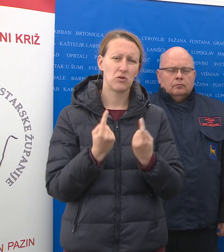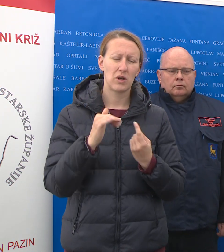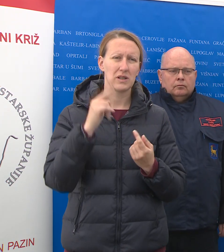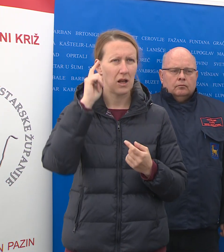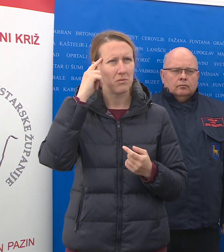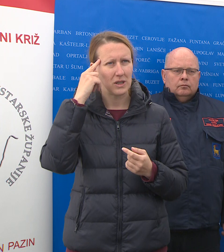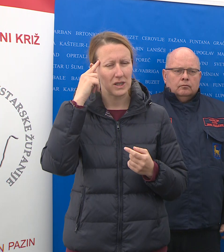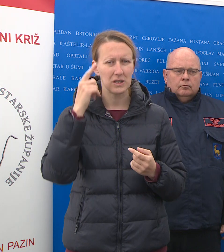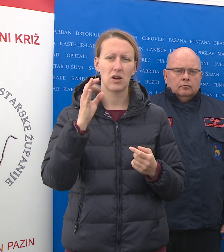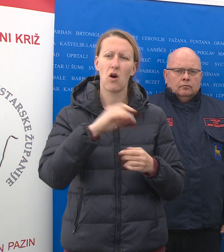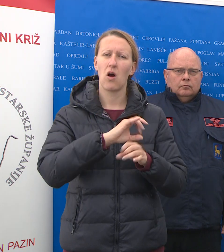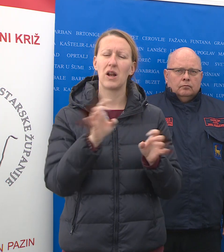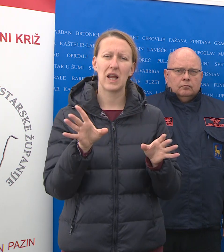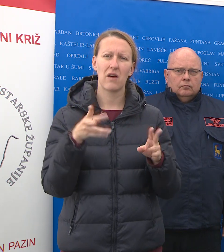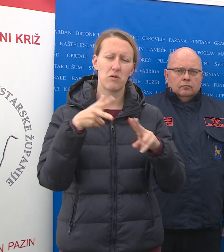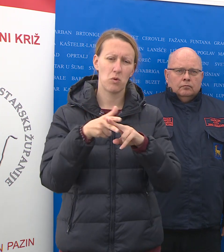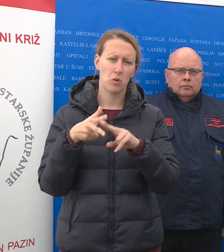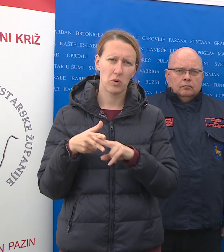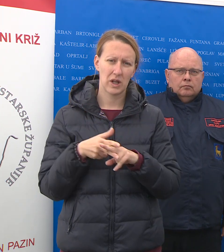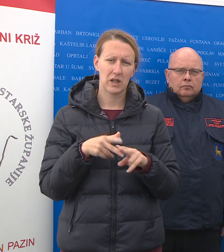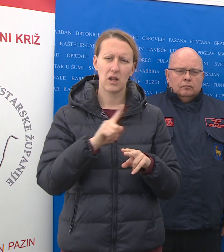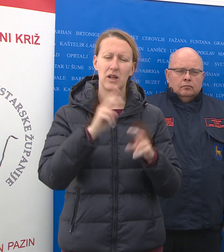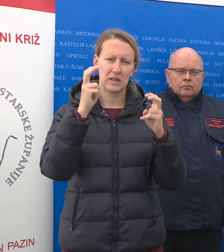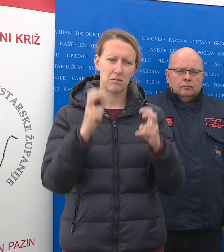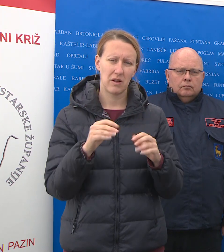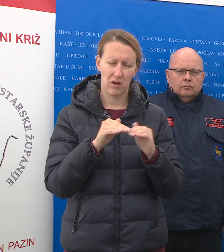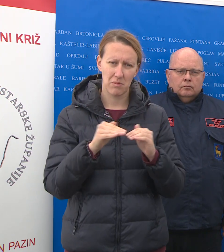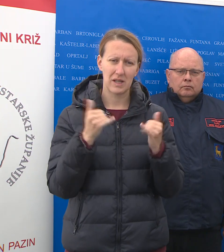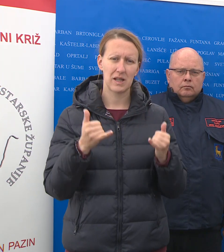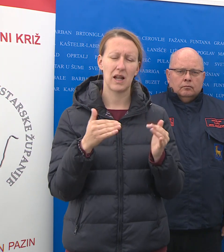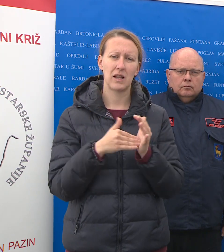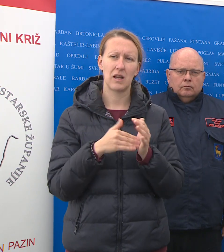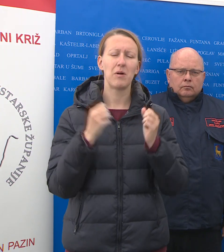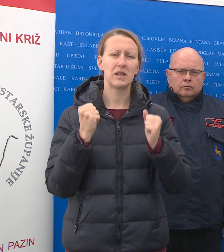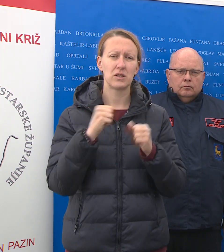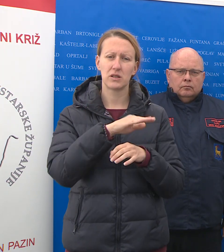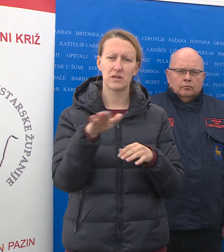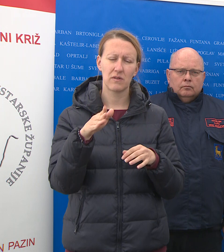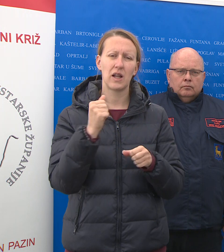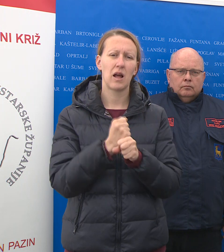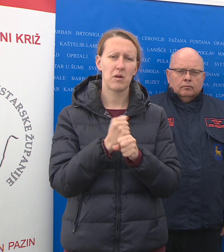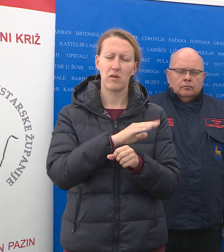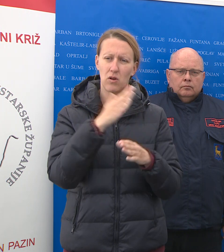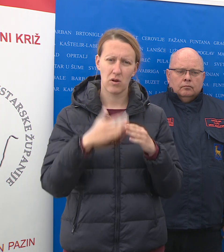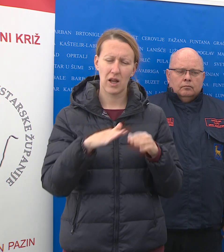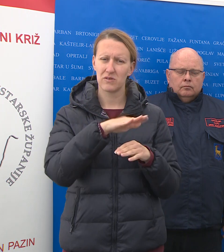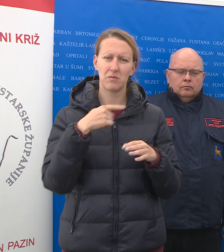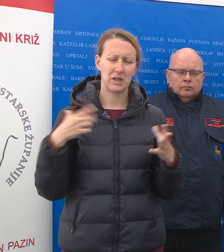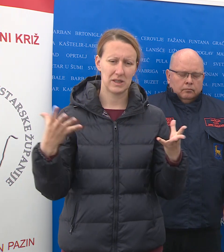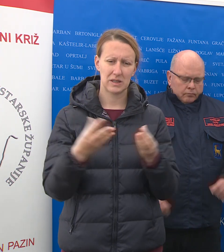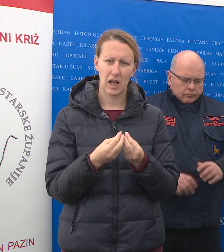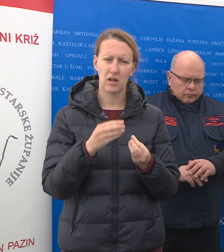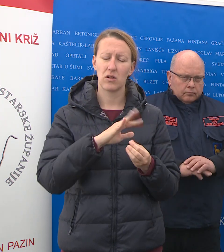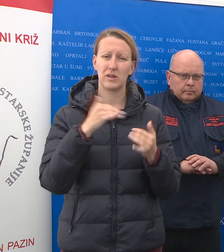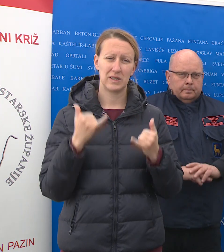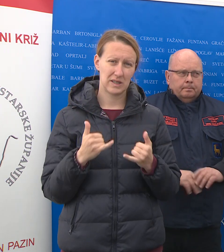za razmišljati o nikakvom ukidanju ni smanjivanju mjera. Sad treba izdržati sve stvari, odraditi do kraja, svi mi zajedno. Znači,